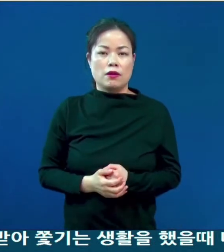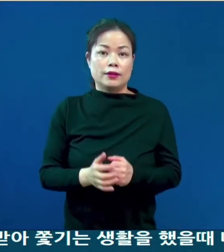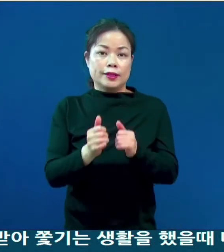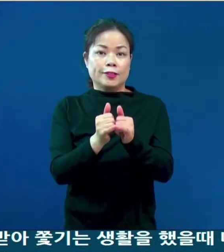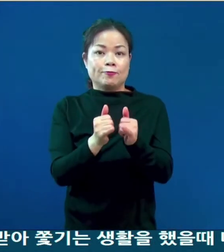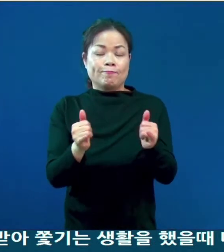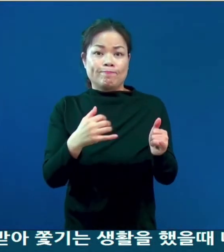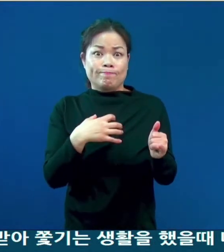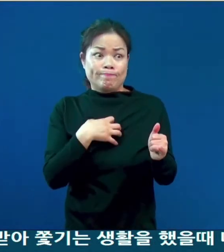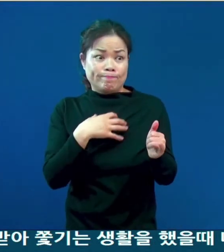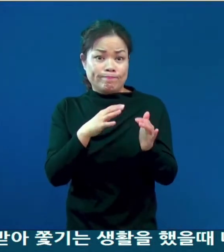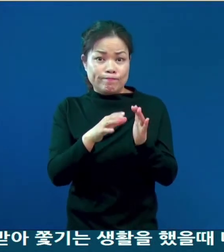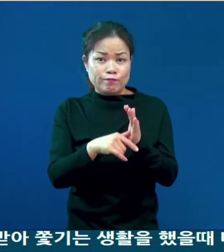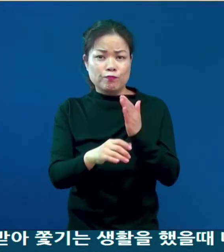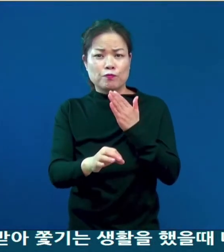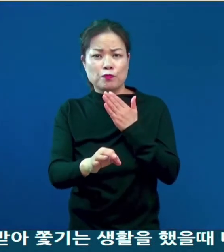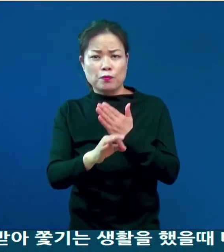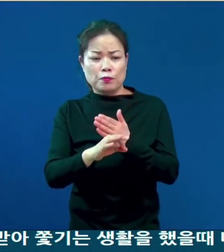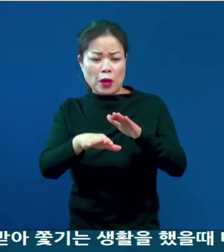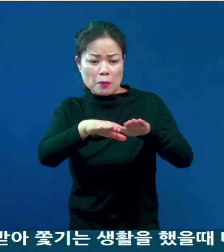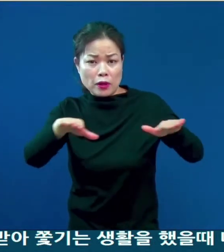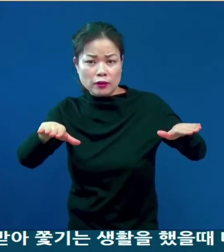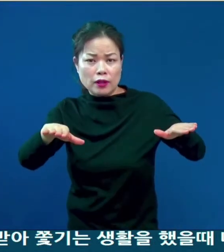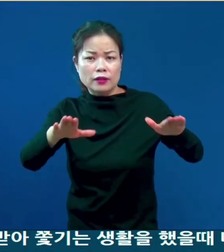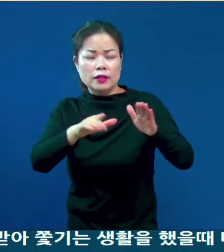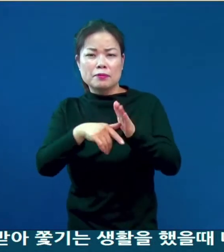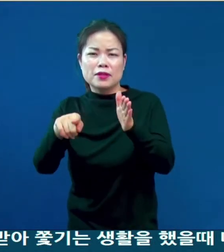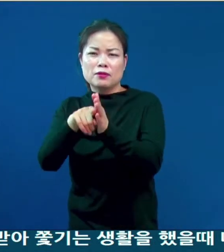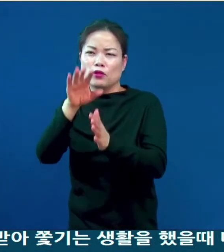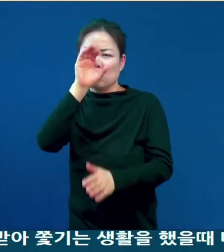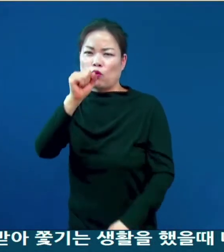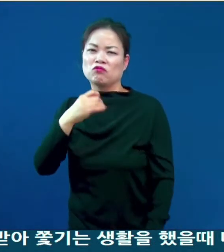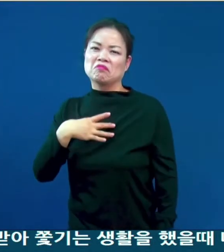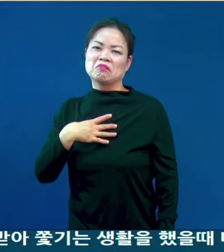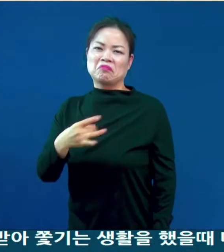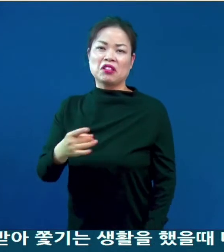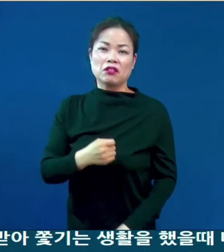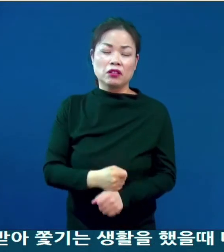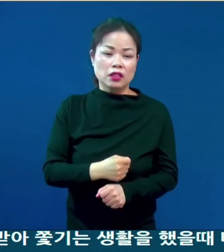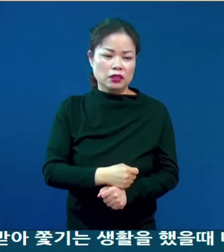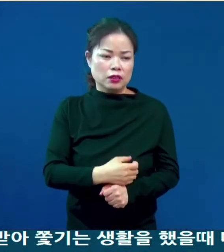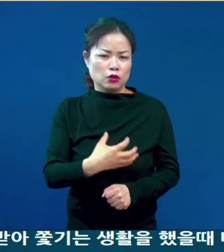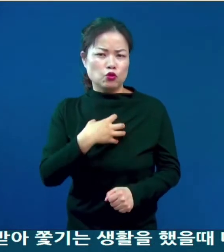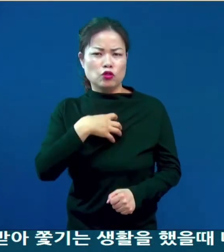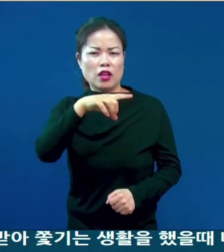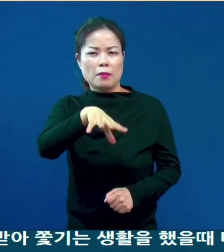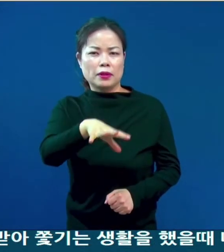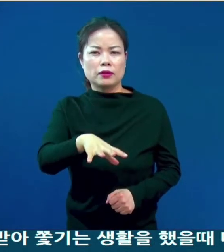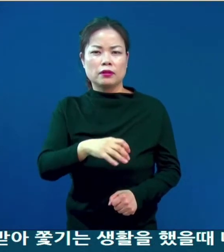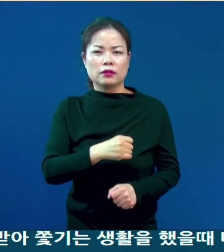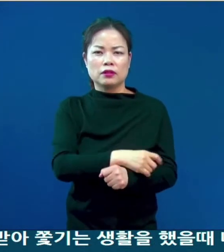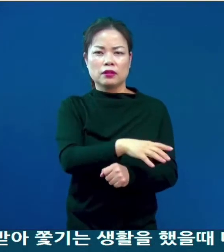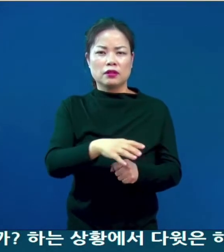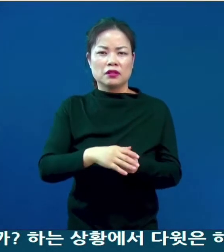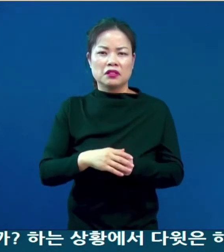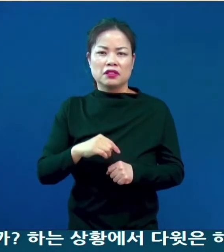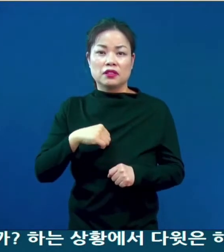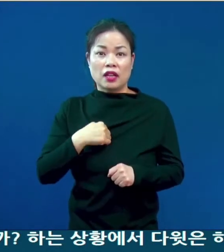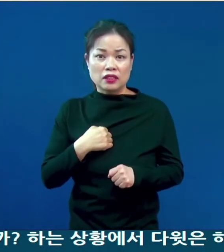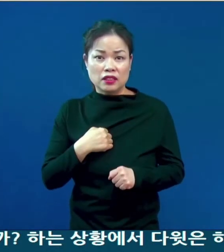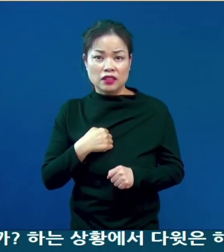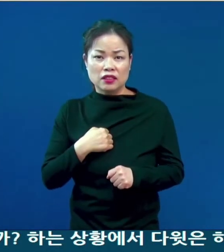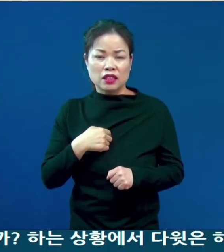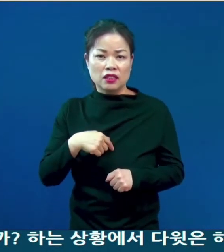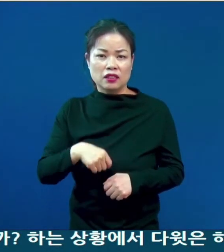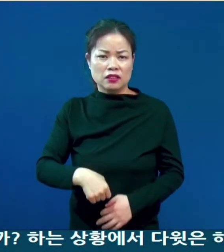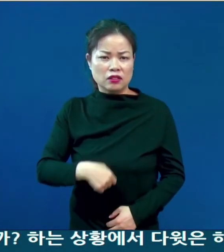사람은 위기의 때가 되면 평탄할 때는 믿음이 좋은 척 할 수 있어도 위기 앞에서는 가감없이 자신의